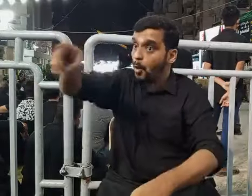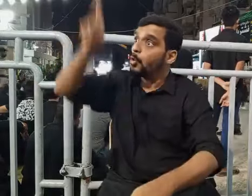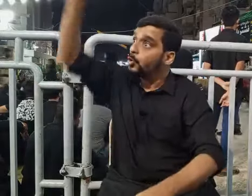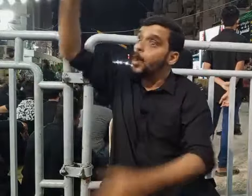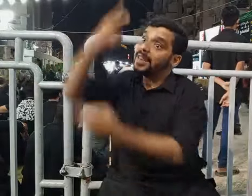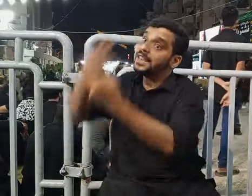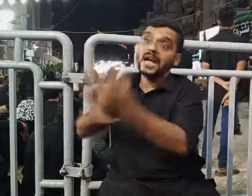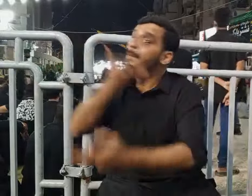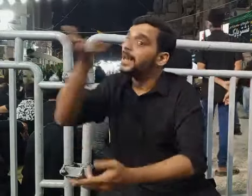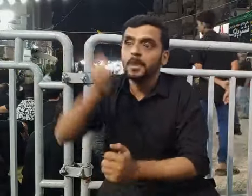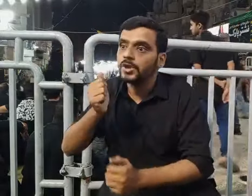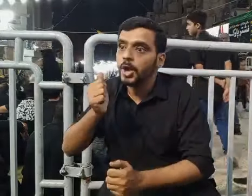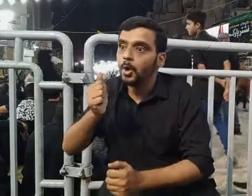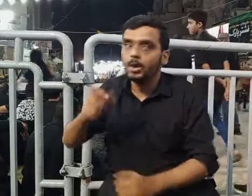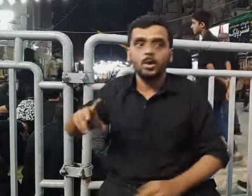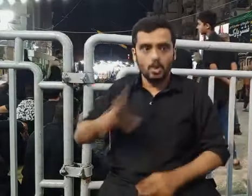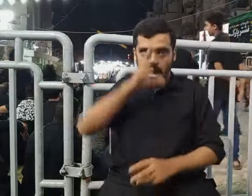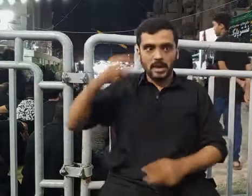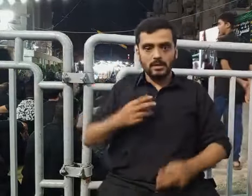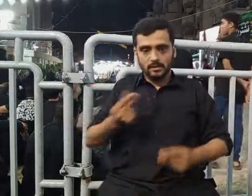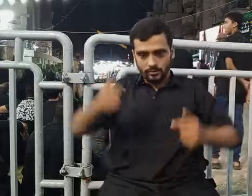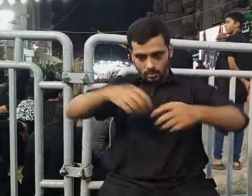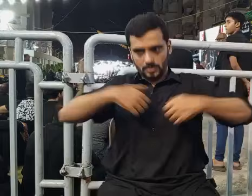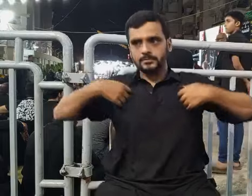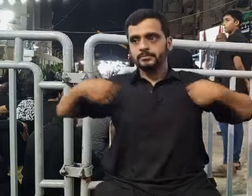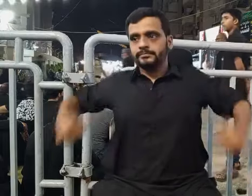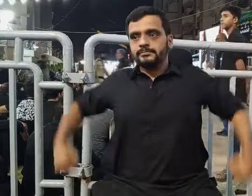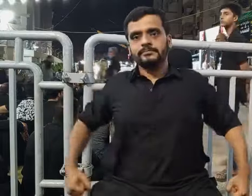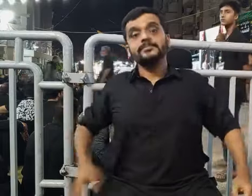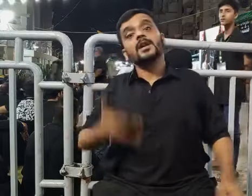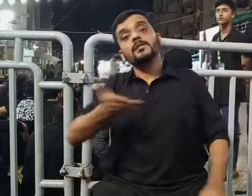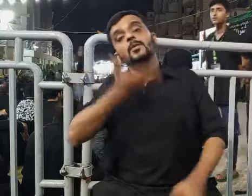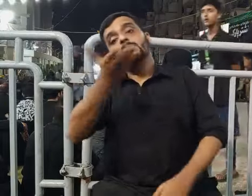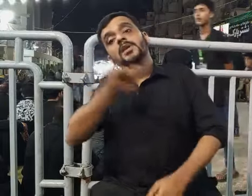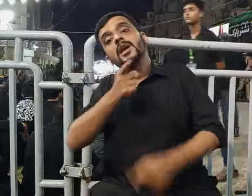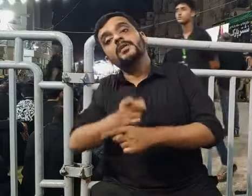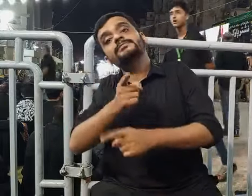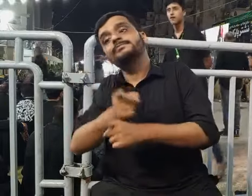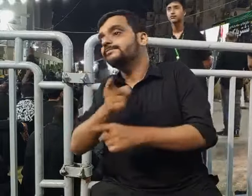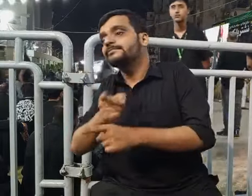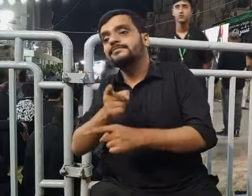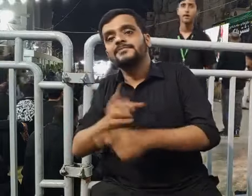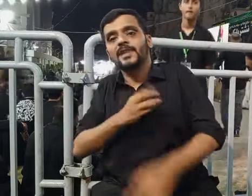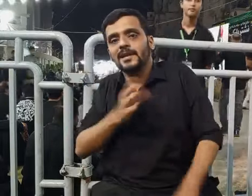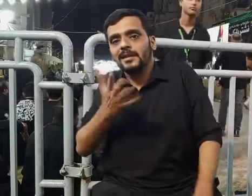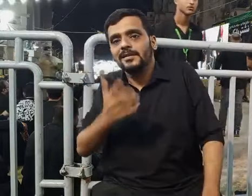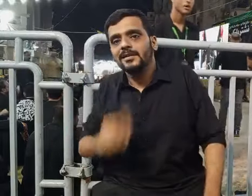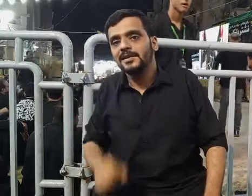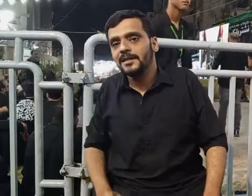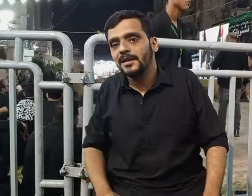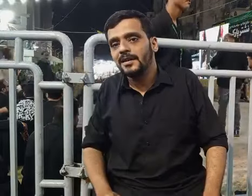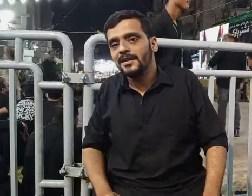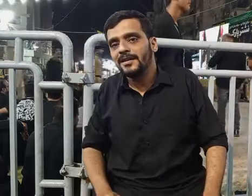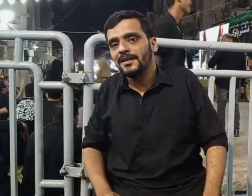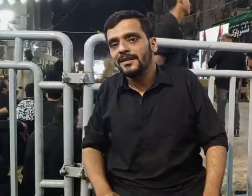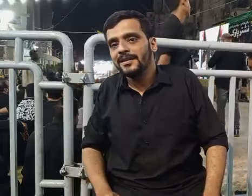ہر قوم یہ ہے کہ جیتا نہ ہوں میں در حکم ہو تو بھائی کو بھی ساتھ در حکم ہو تو بھائی کو بھی لے کے جاؤں